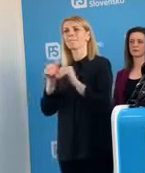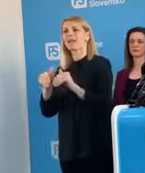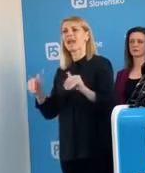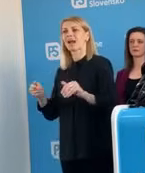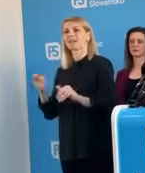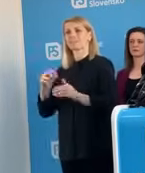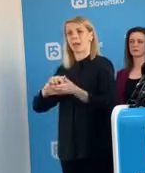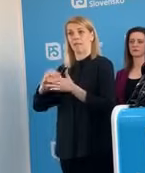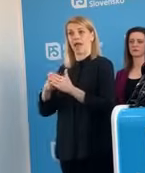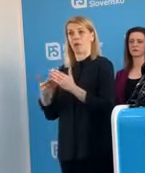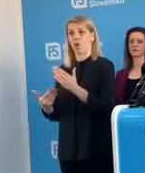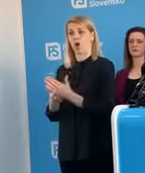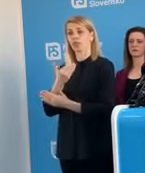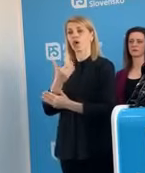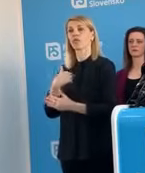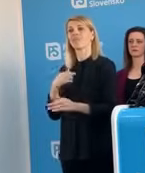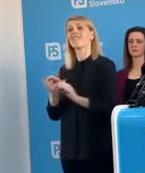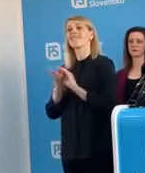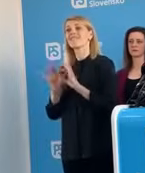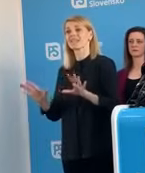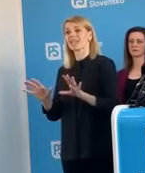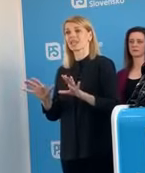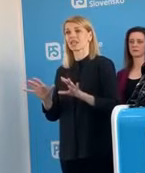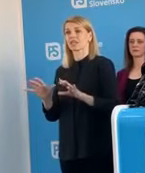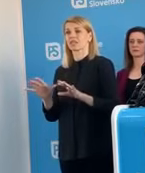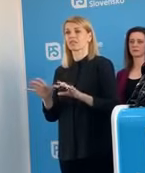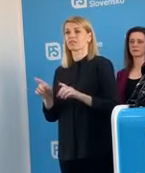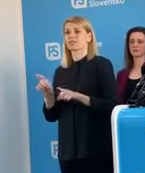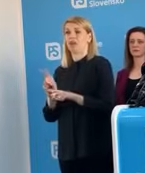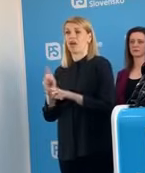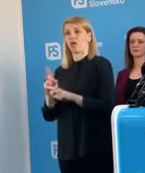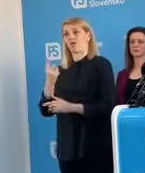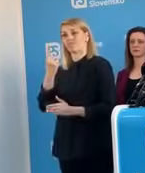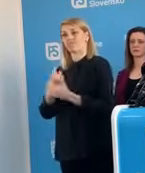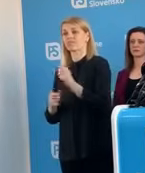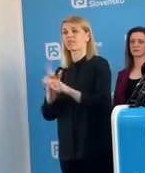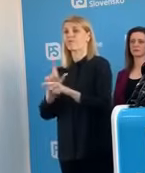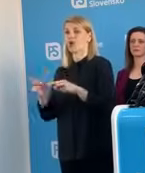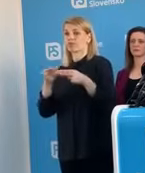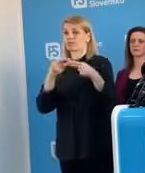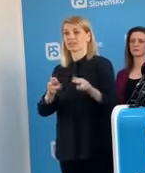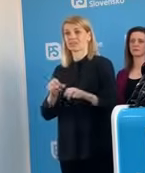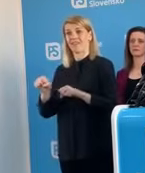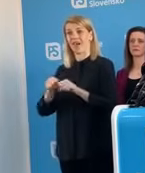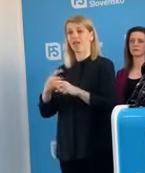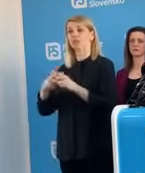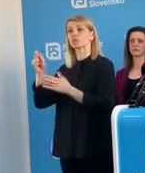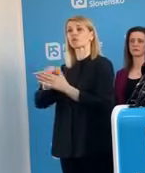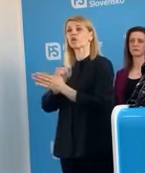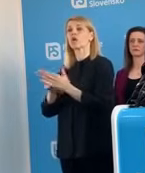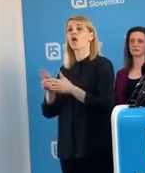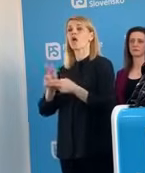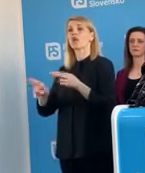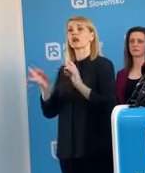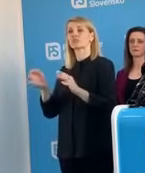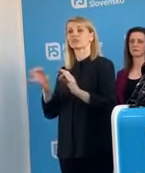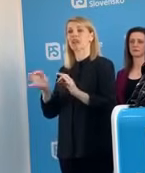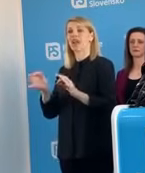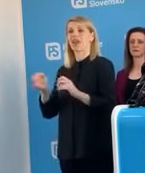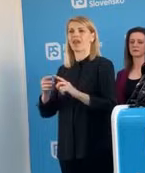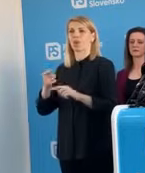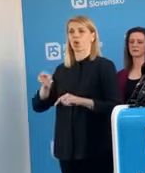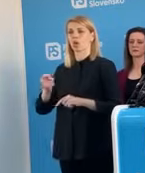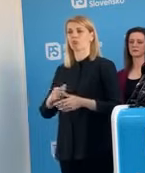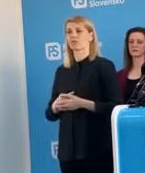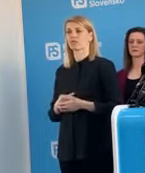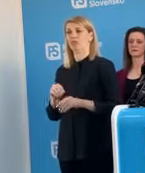z plánu obnovy, o ktoré môžeme pre túto vládu a pre zrušenie ÚŠP prísť, tak to sú presne tie opravy